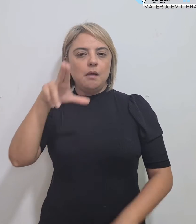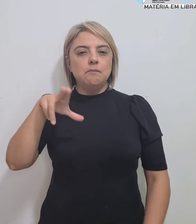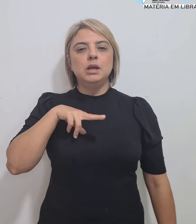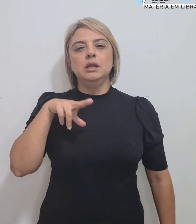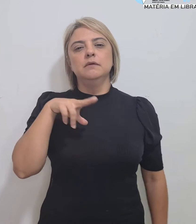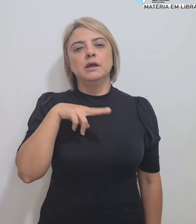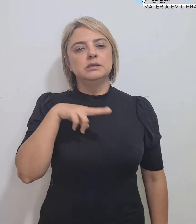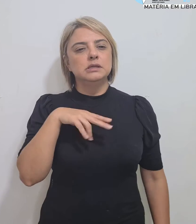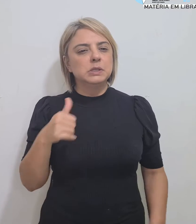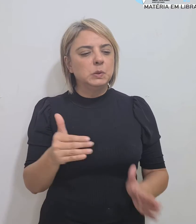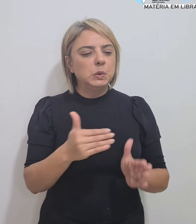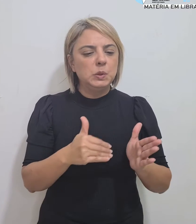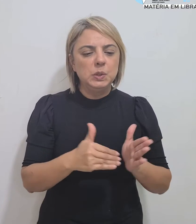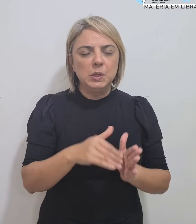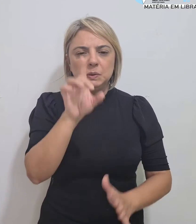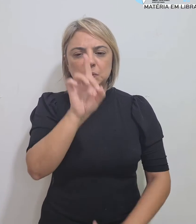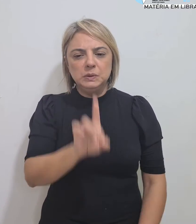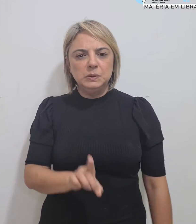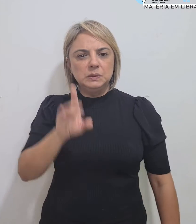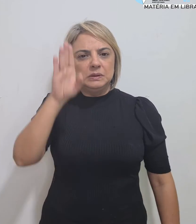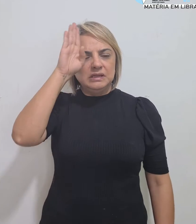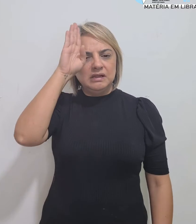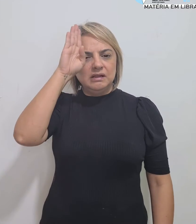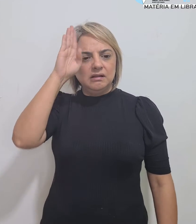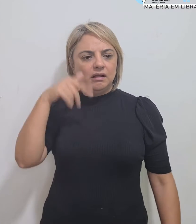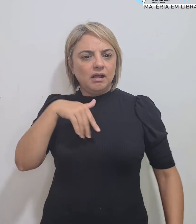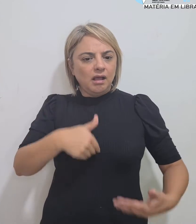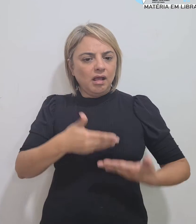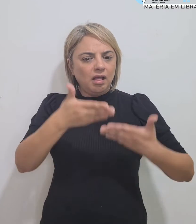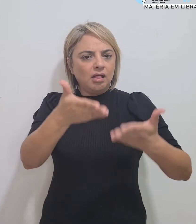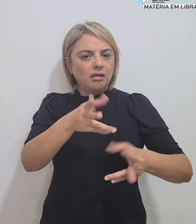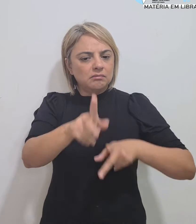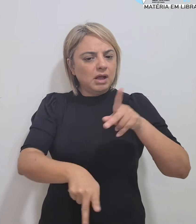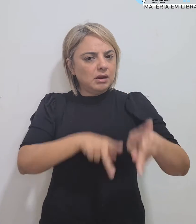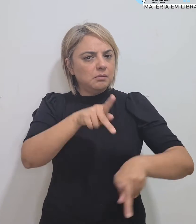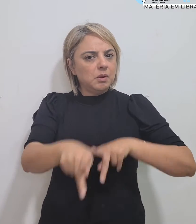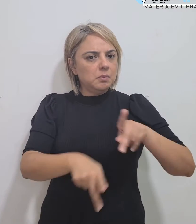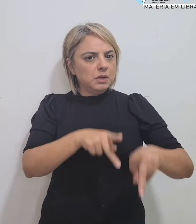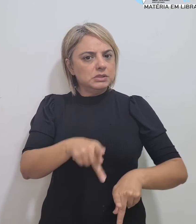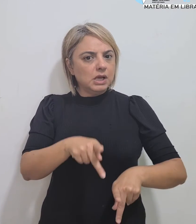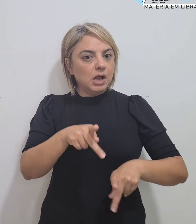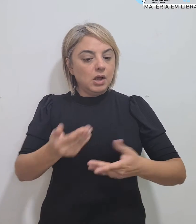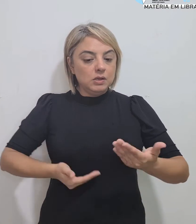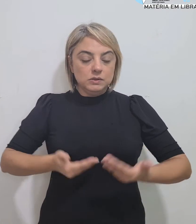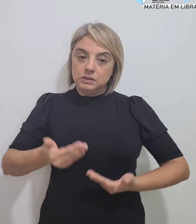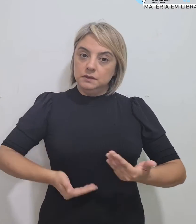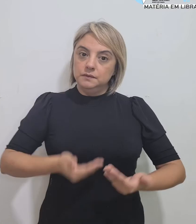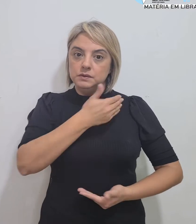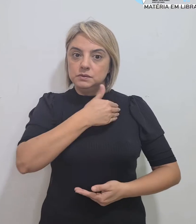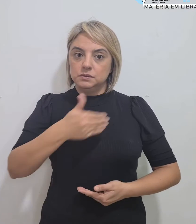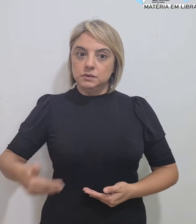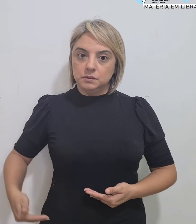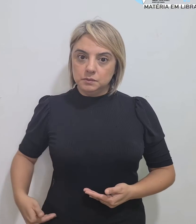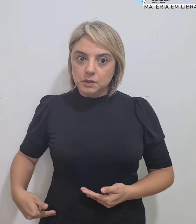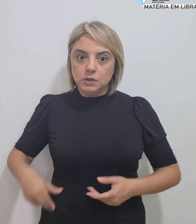privatização total dos direitos fundamentais prestados à população por meio dos serviços públicos e